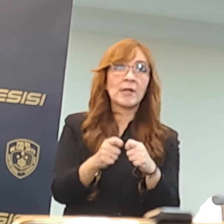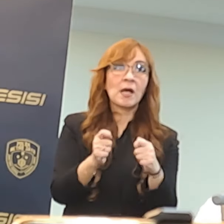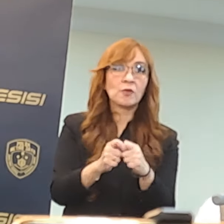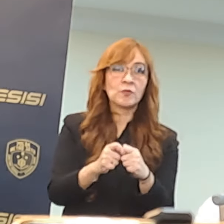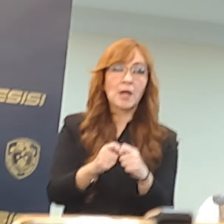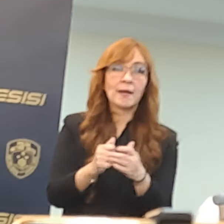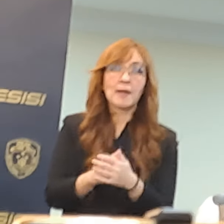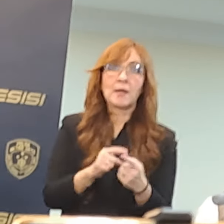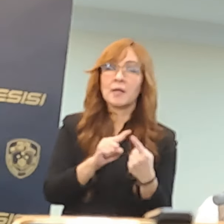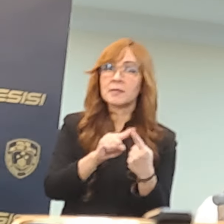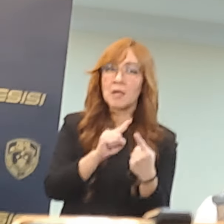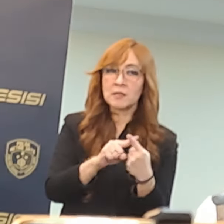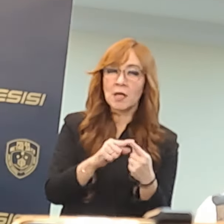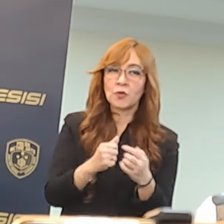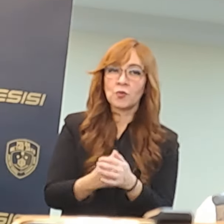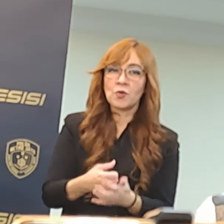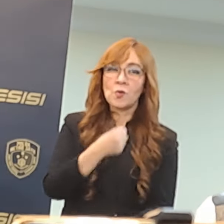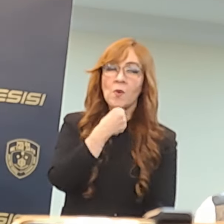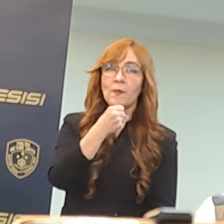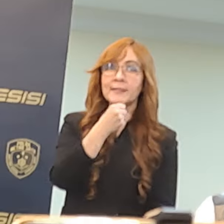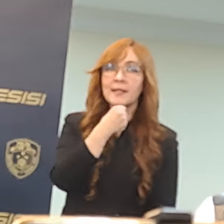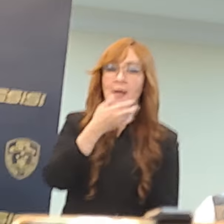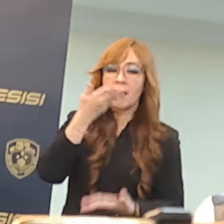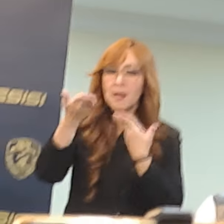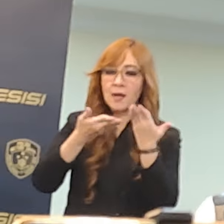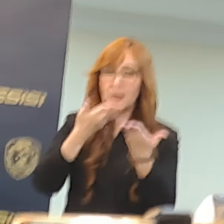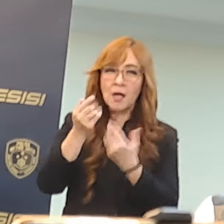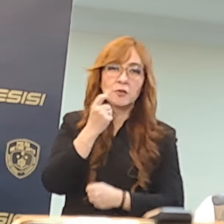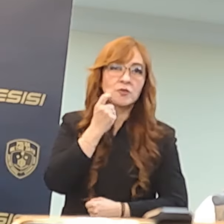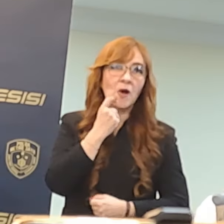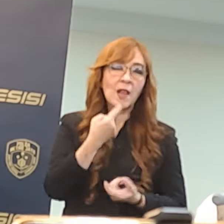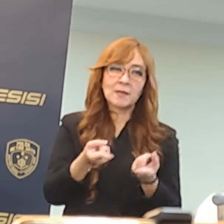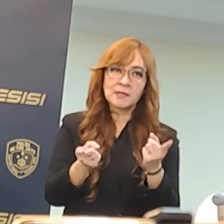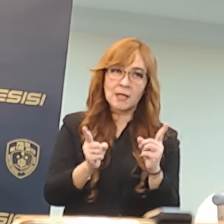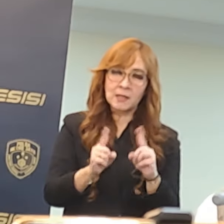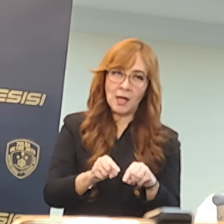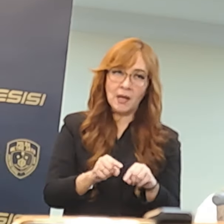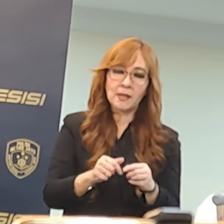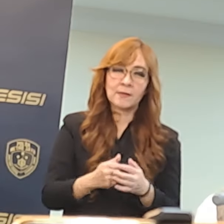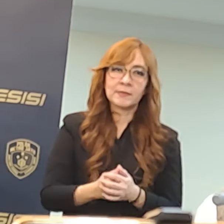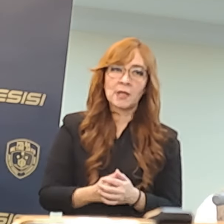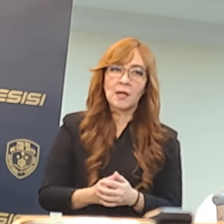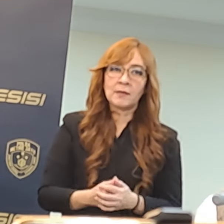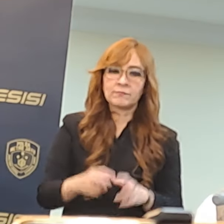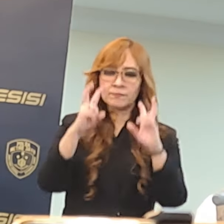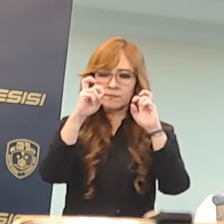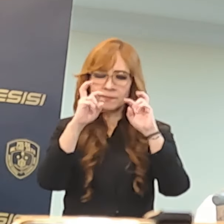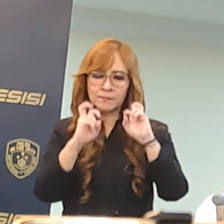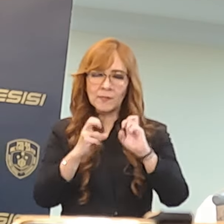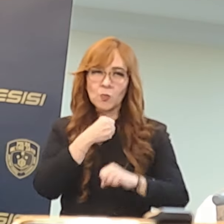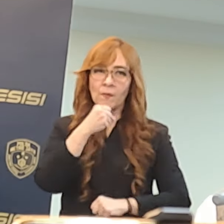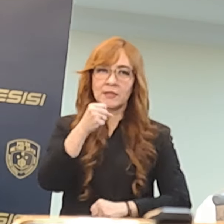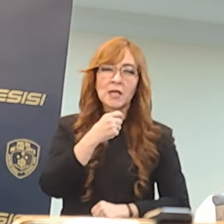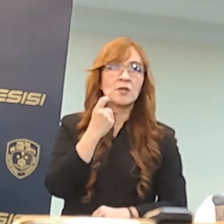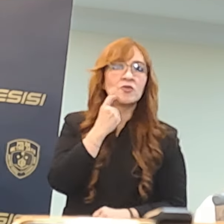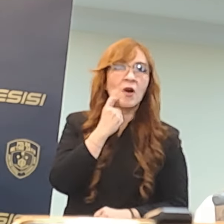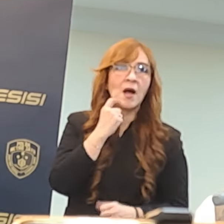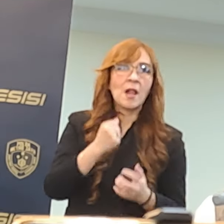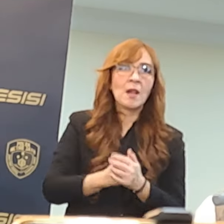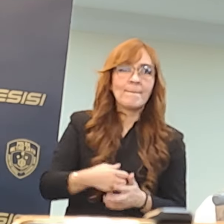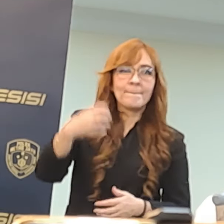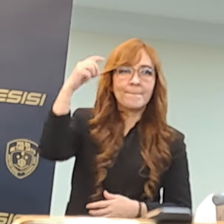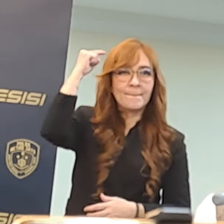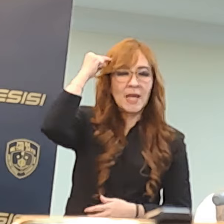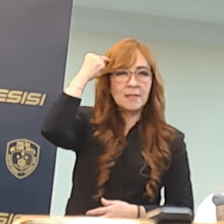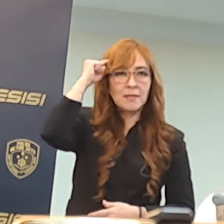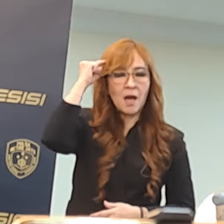adalah antara lain melakukan wawancara investigatif terkait peristiwa, lalu observasi wawancara mengenai status mental dalam hal ini